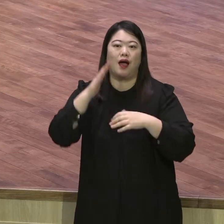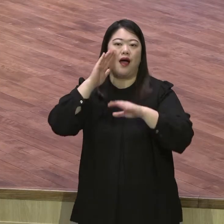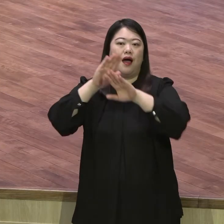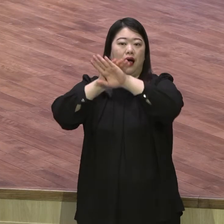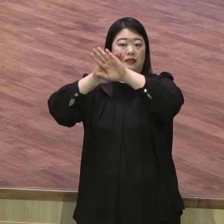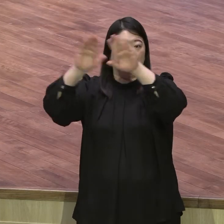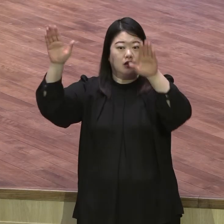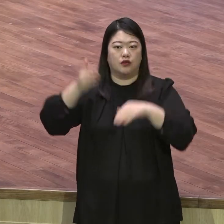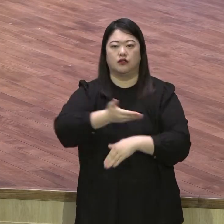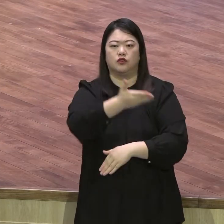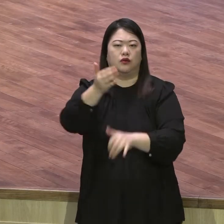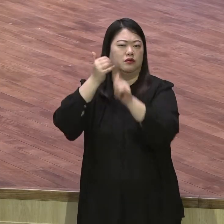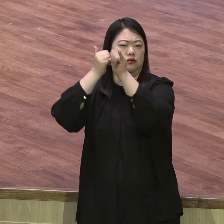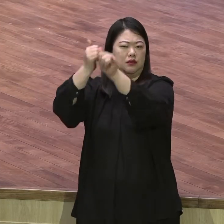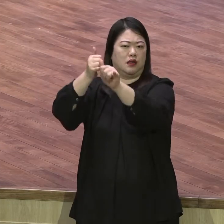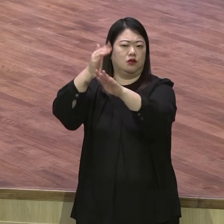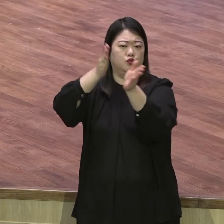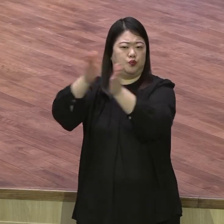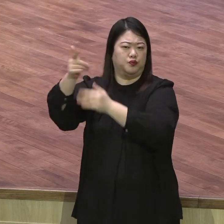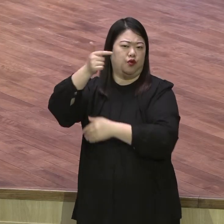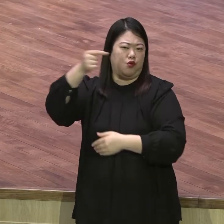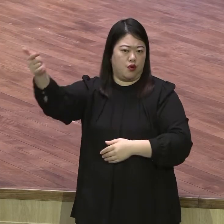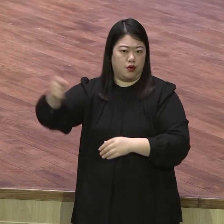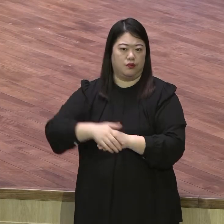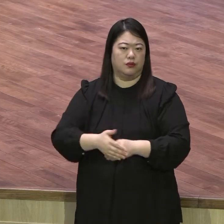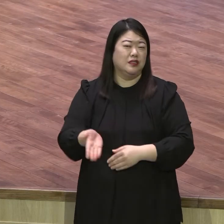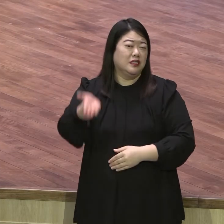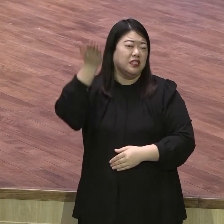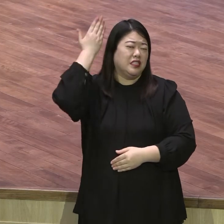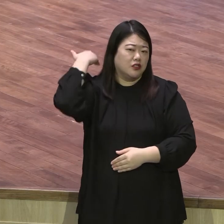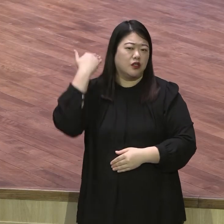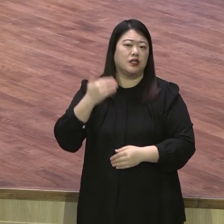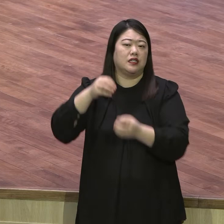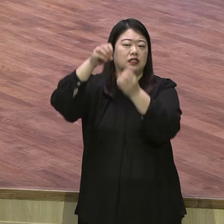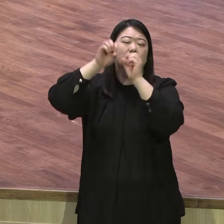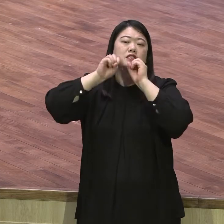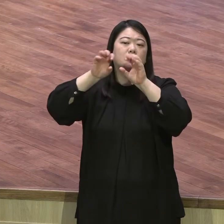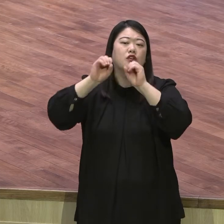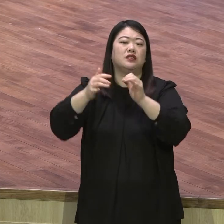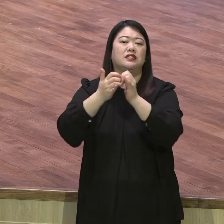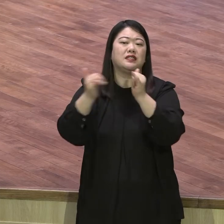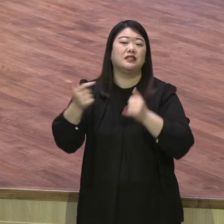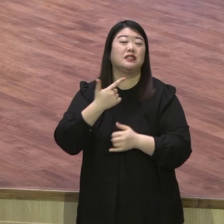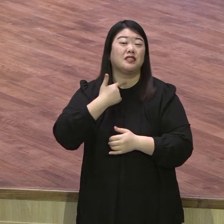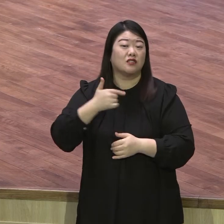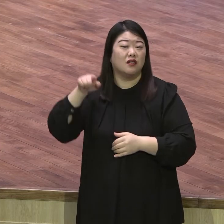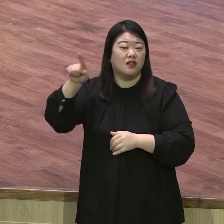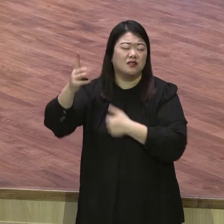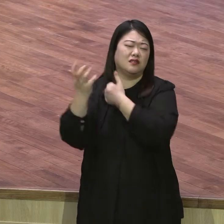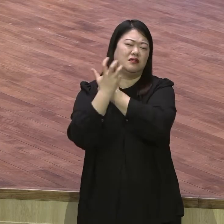하늘에서 너의 상이 큼이라. 너희 전에 있던 선지자들도 이같이 박해하였느니라.